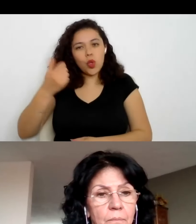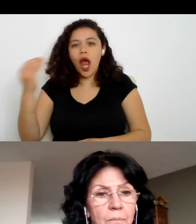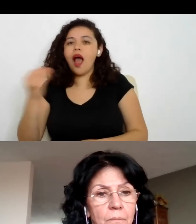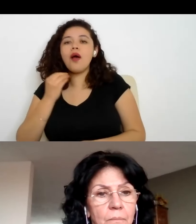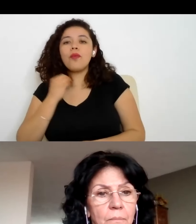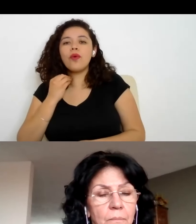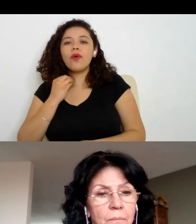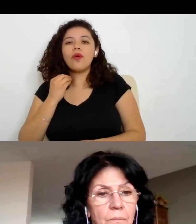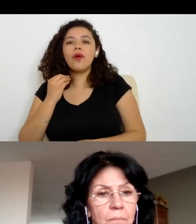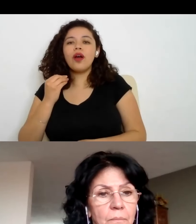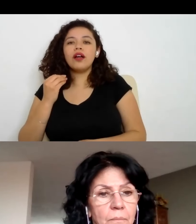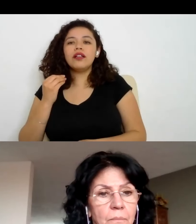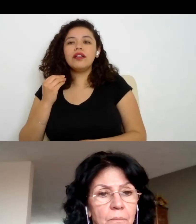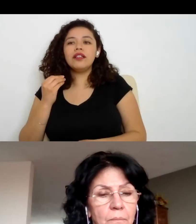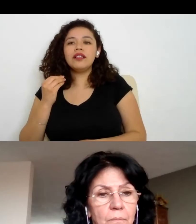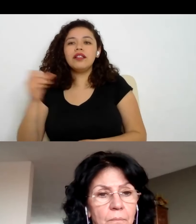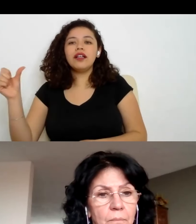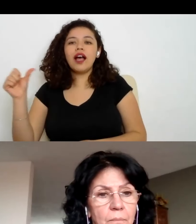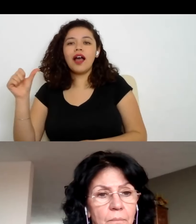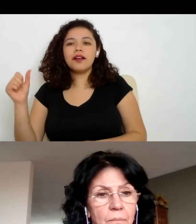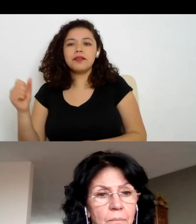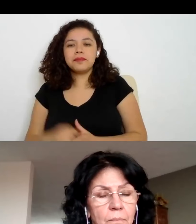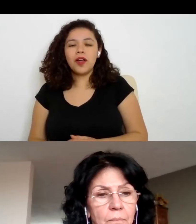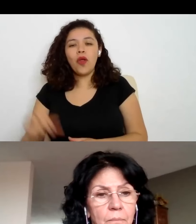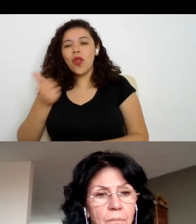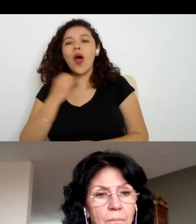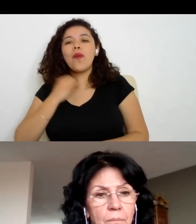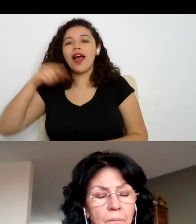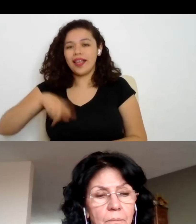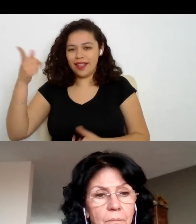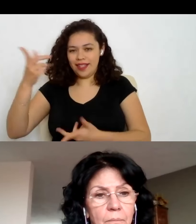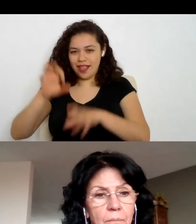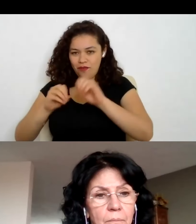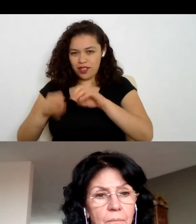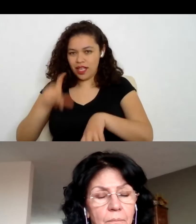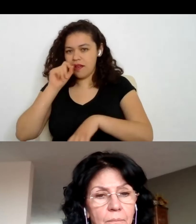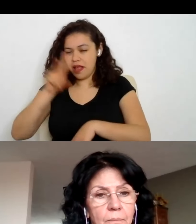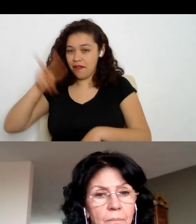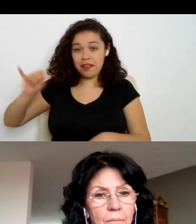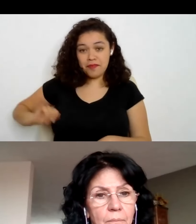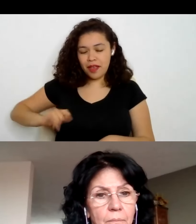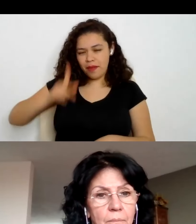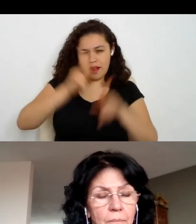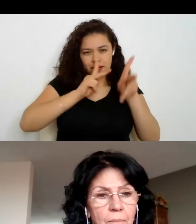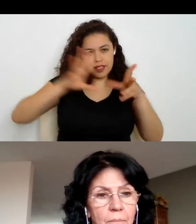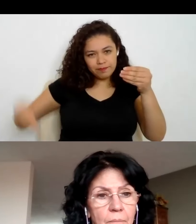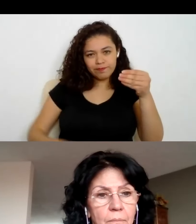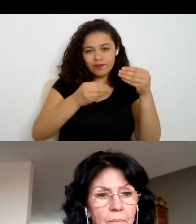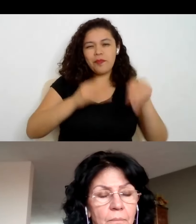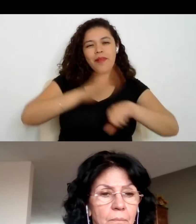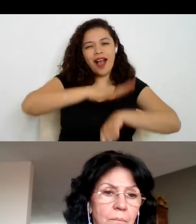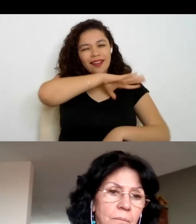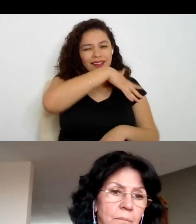aquí del despacho, pero que creo que también son muy interesantes y como complemento a esta plática que era como más